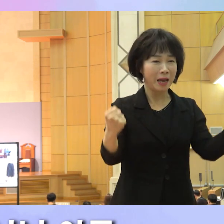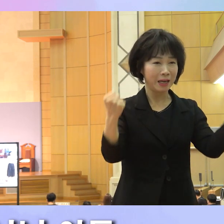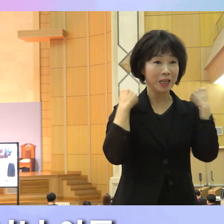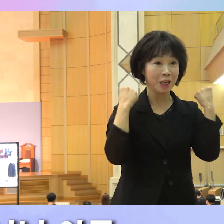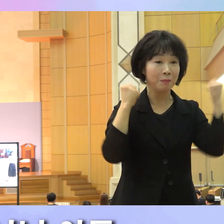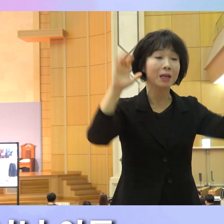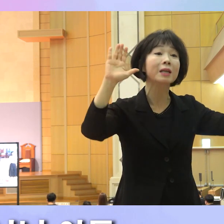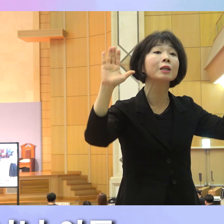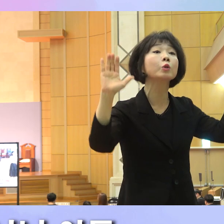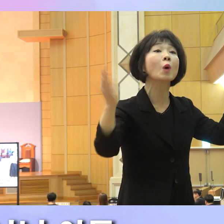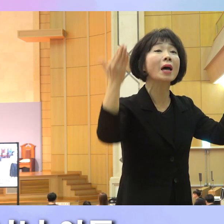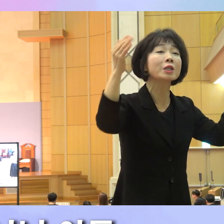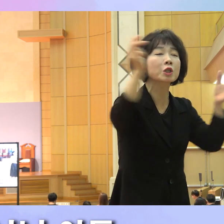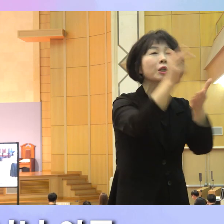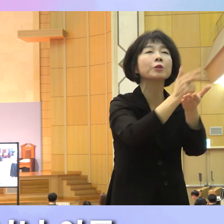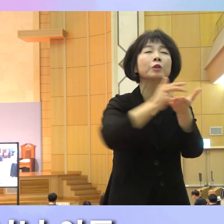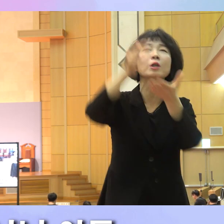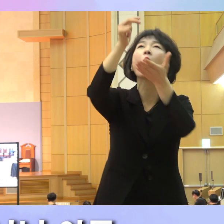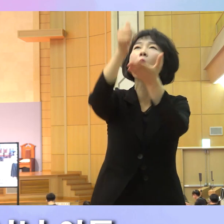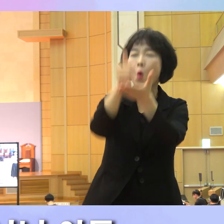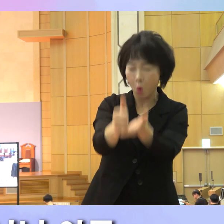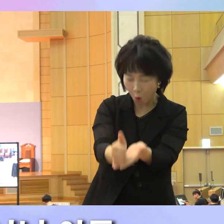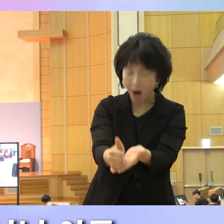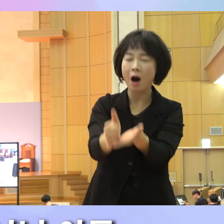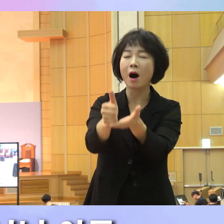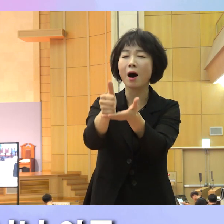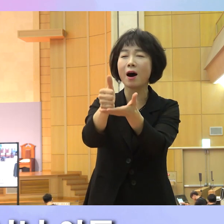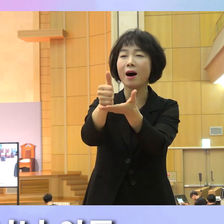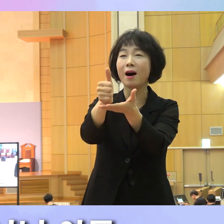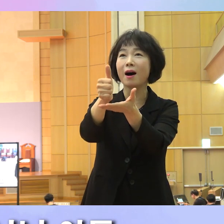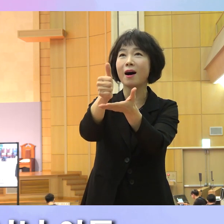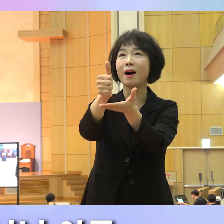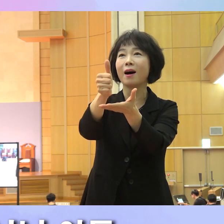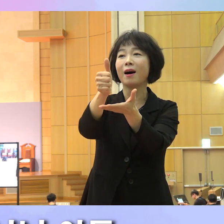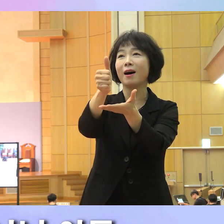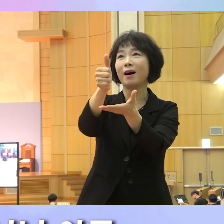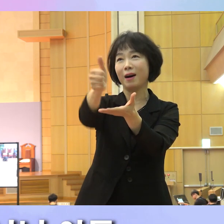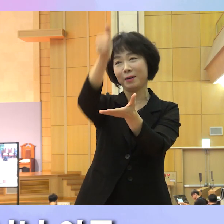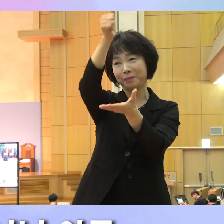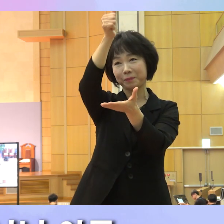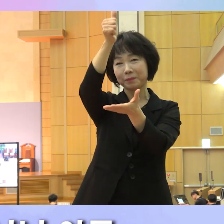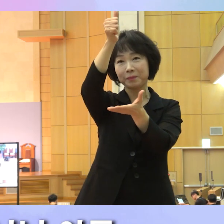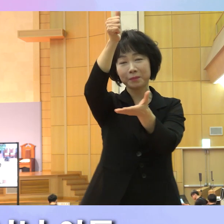나의 힘이. 마지막으로 찬양합니다. 주님은 나의 산성,